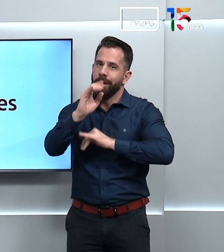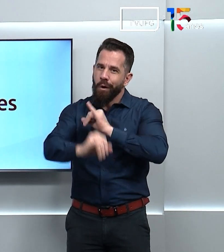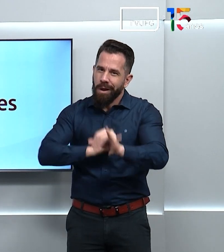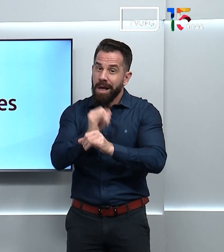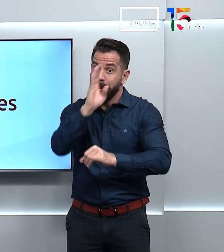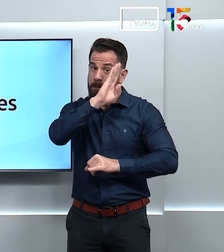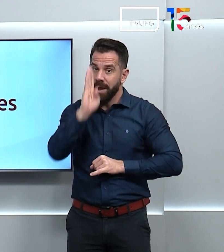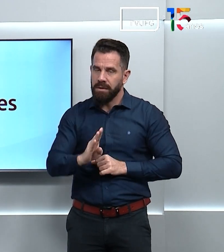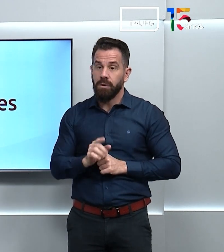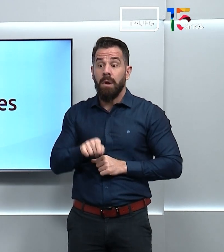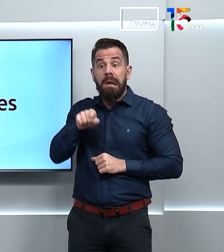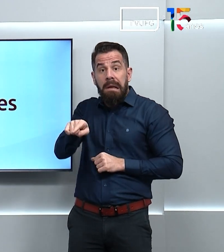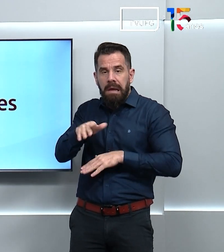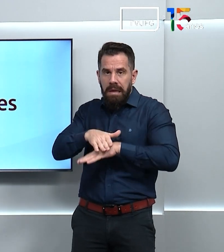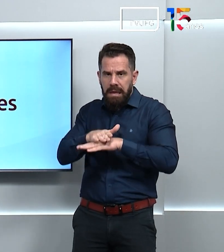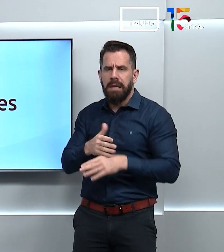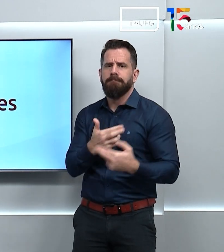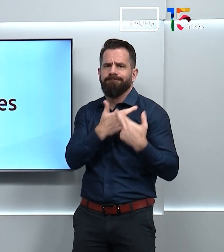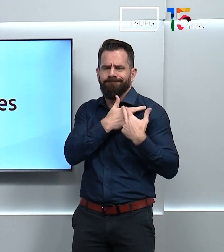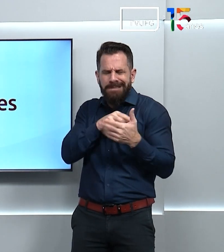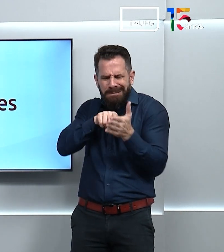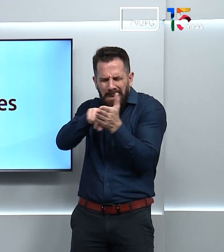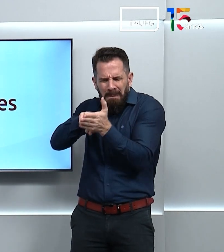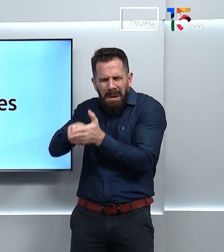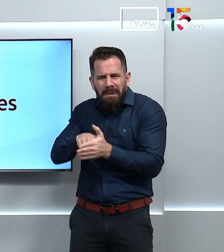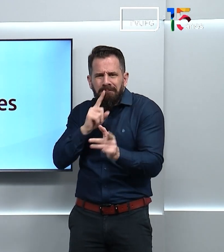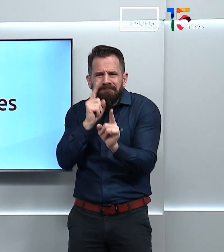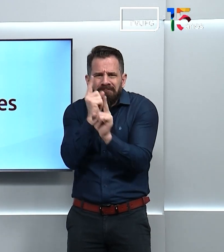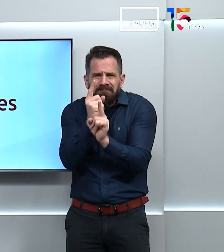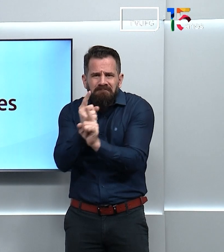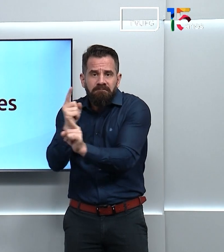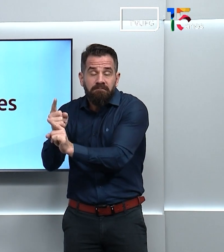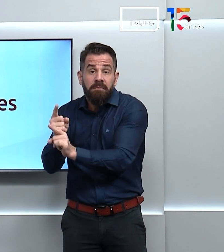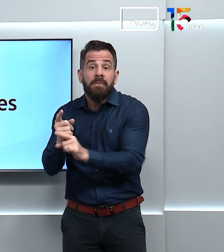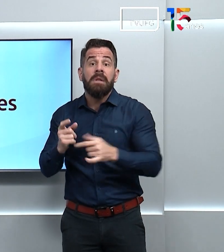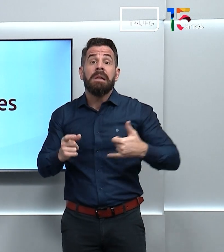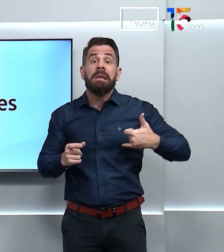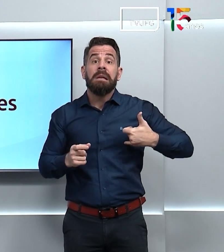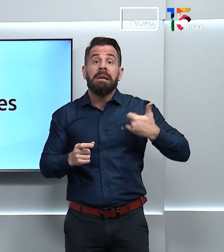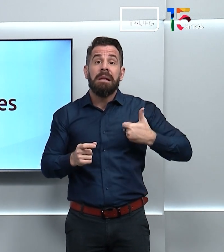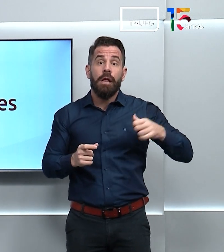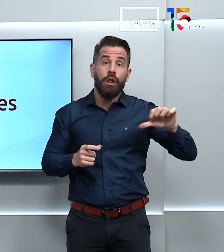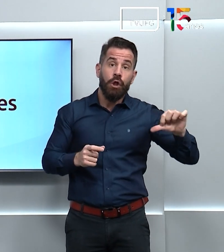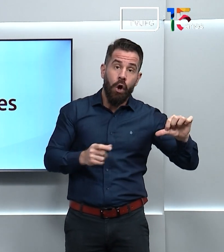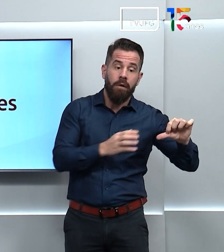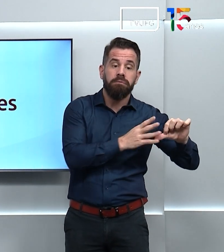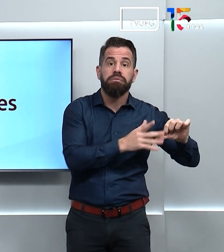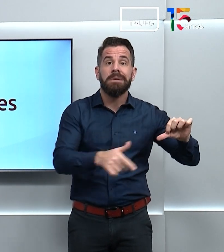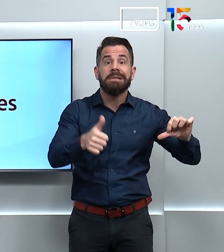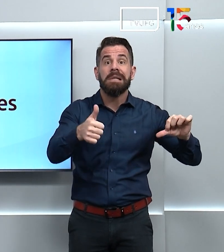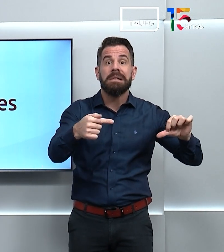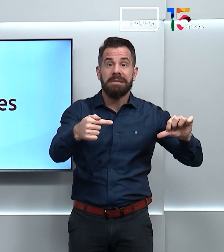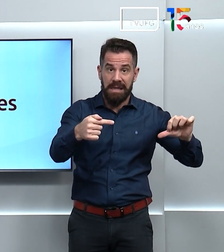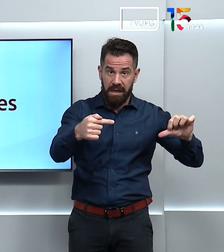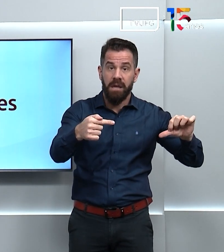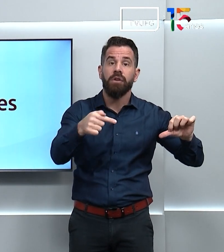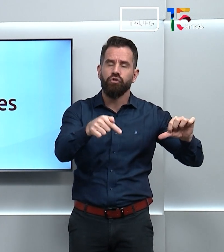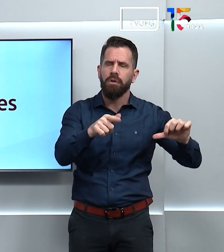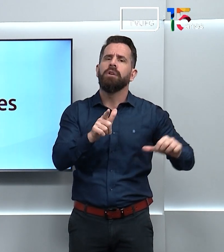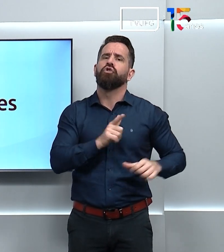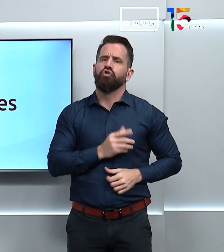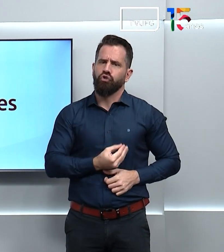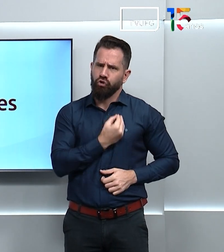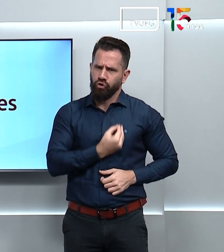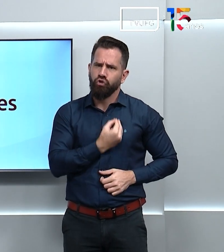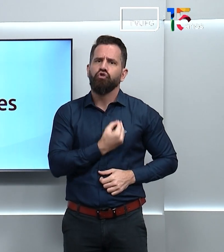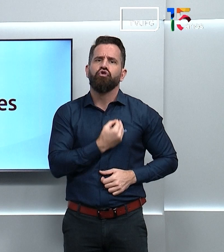atualmente 93% da população brasileira, de 9 a 17 anos, é usuária da internet, o que representa mais de